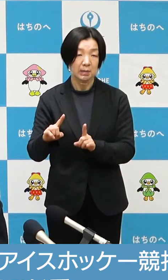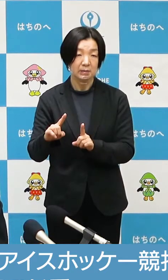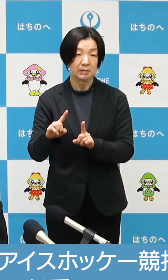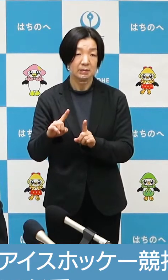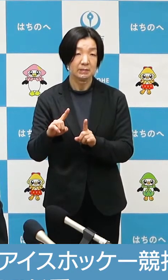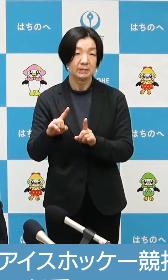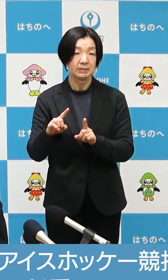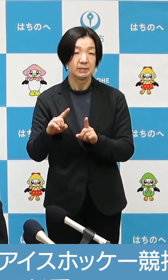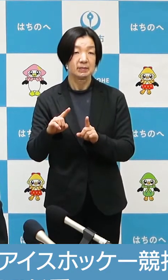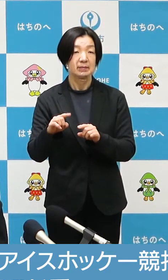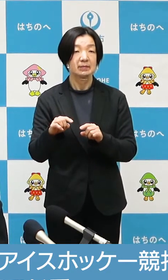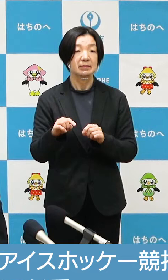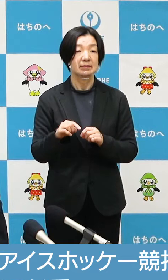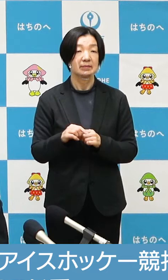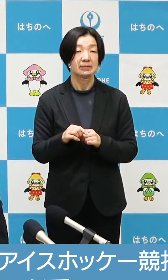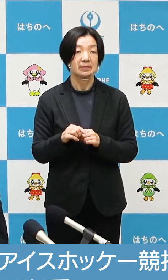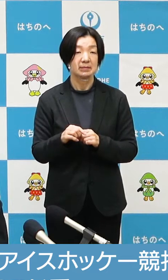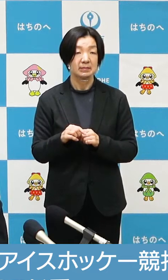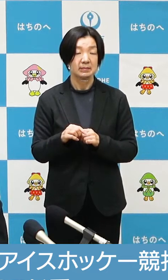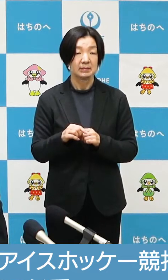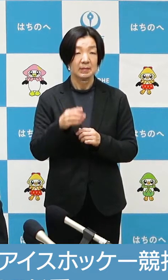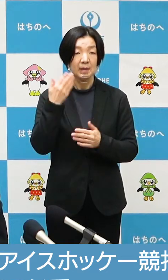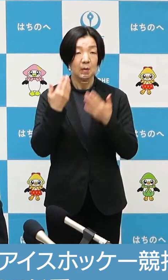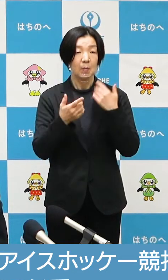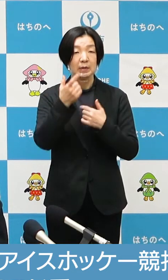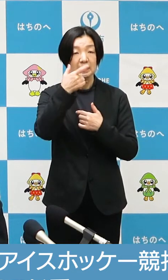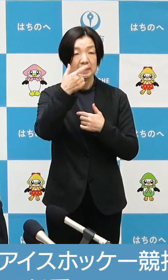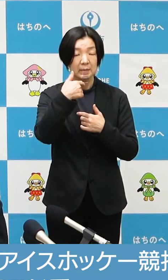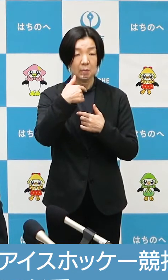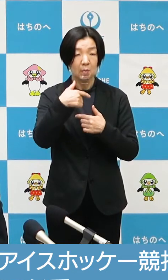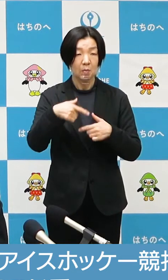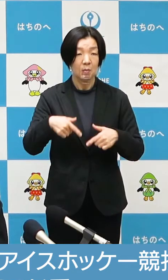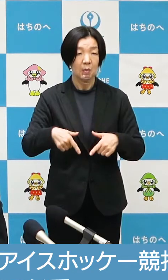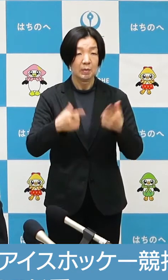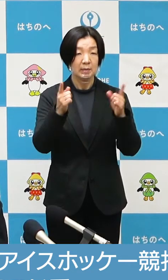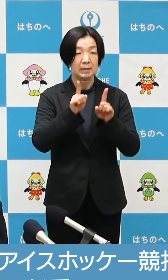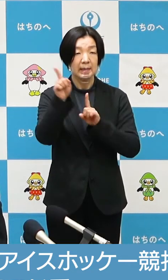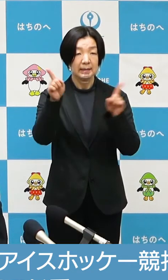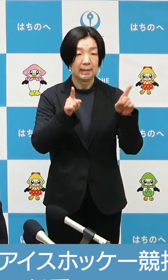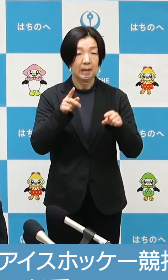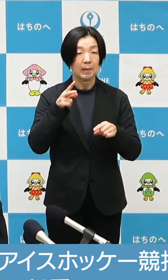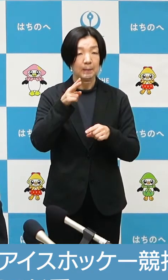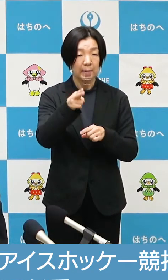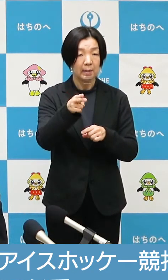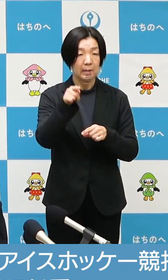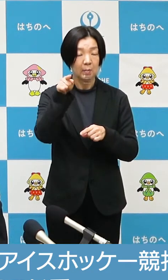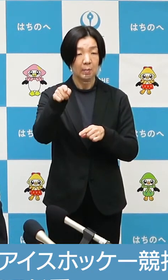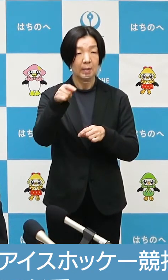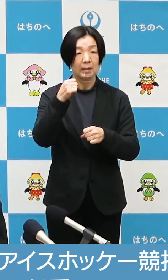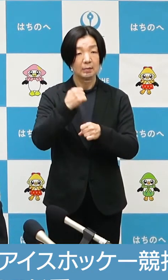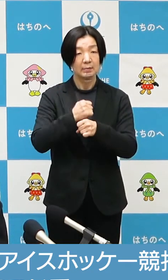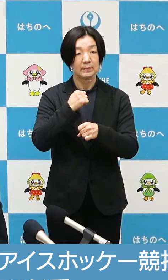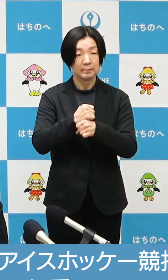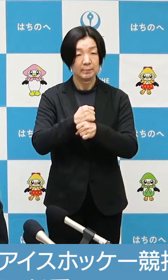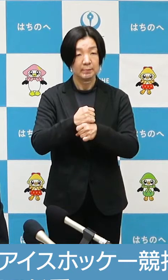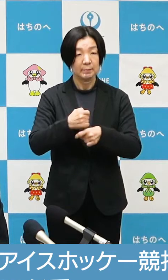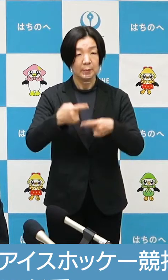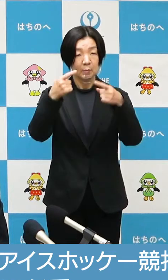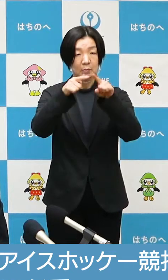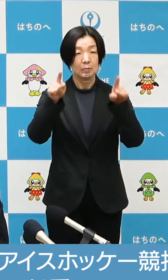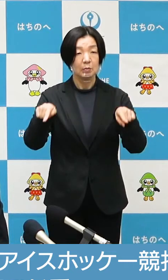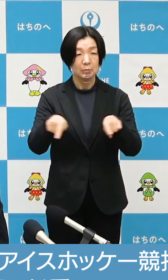媒体の削減を図るほか青森りんごの選定詞を活用した表彰状の